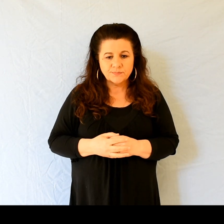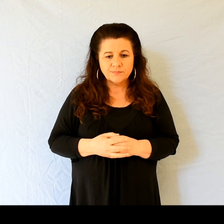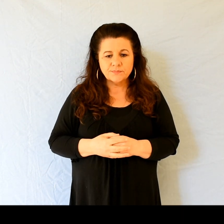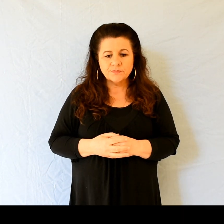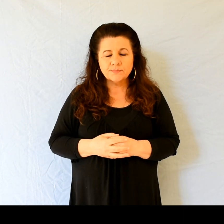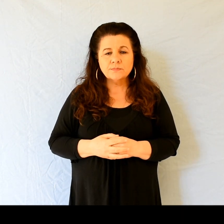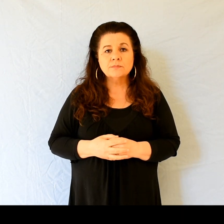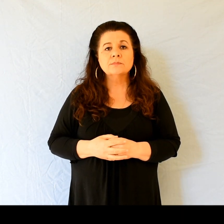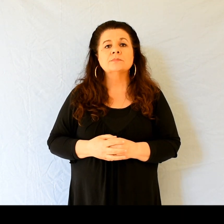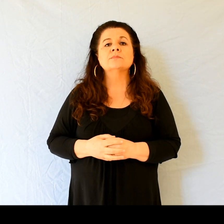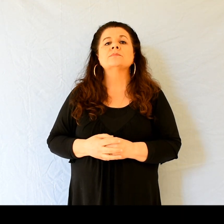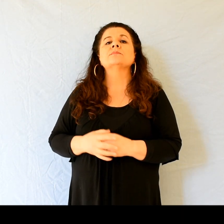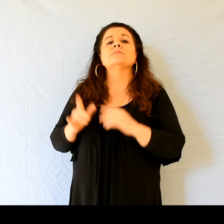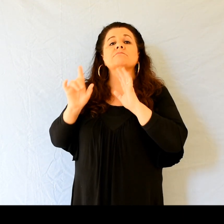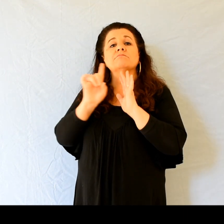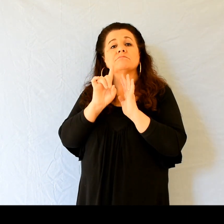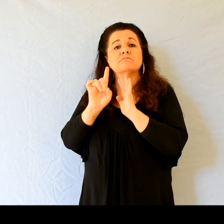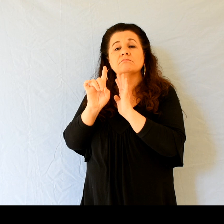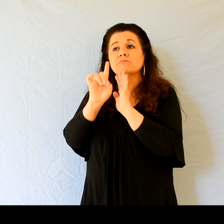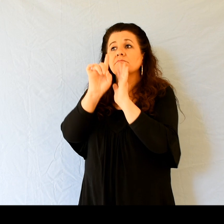Ils parviennent à un domaine appelé Gethsémani.